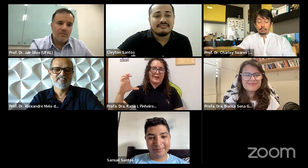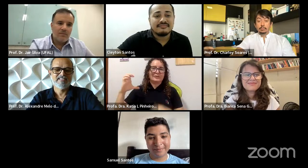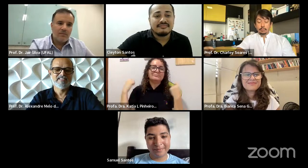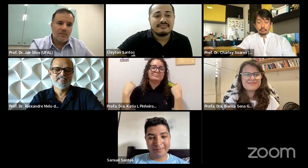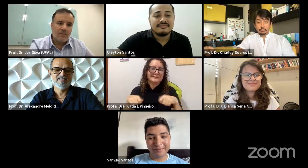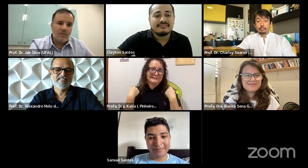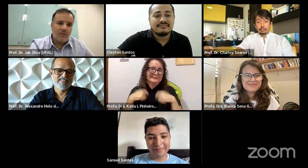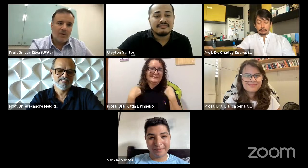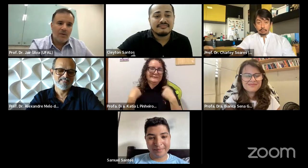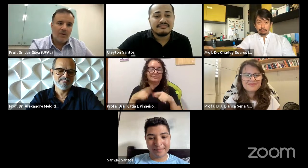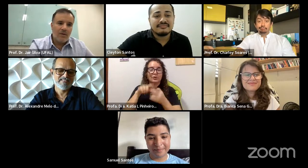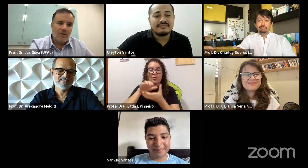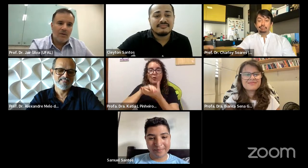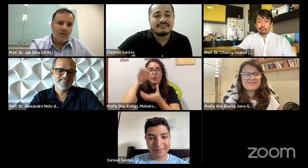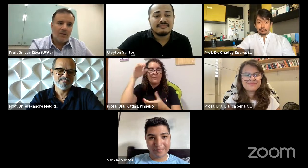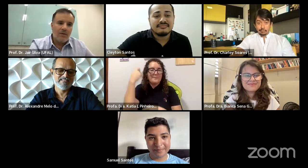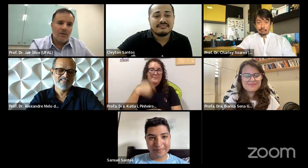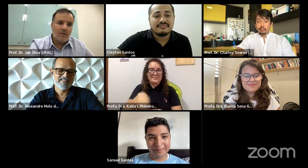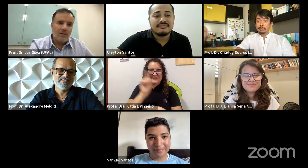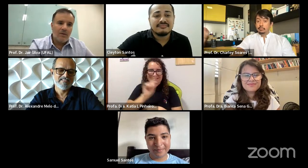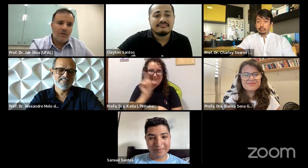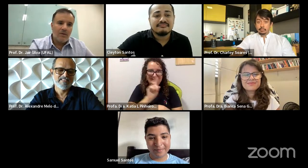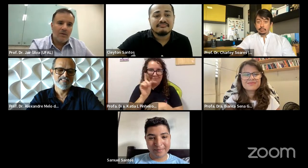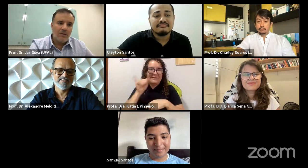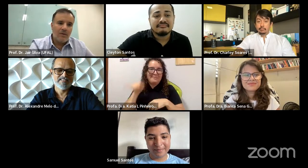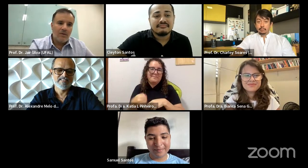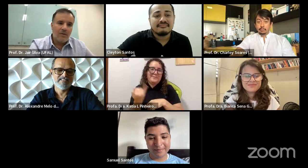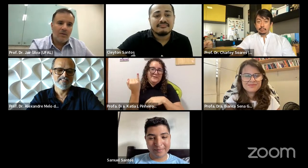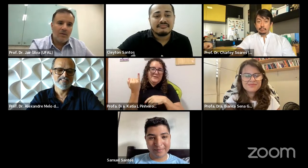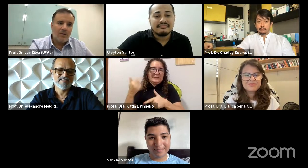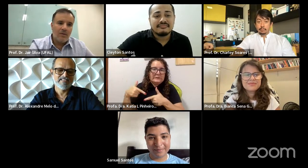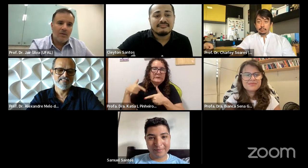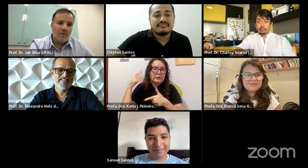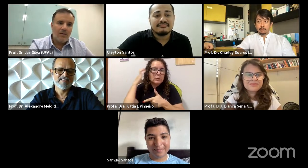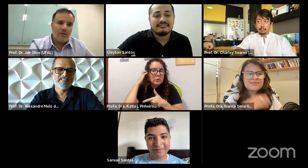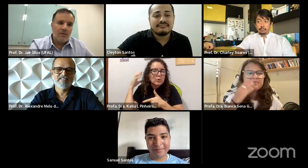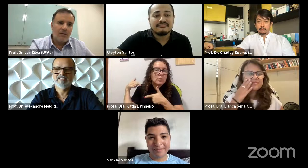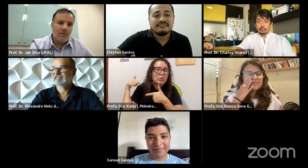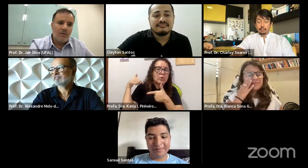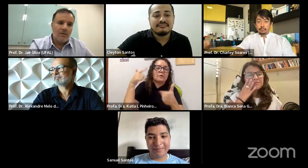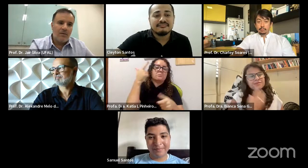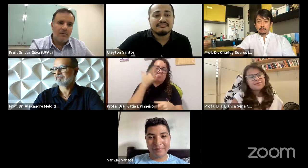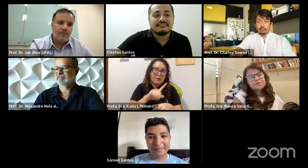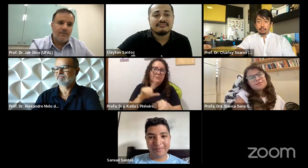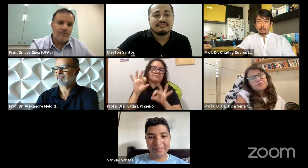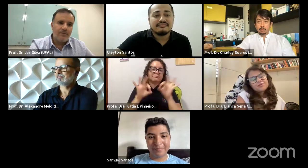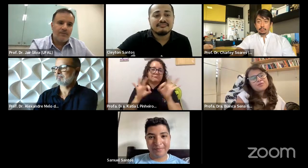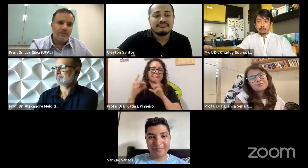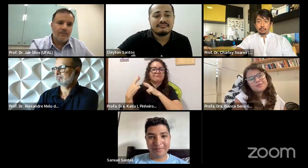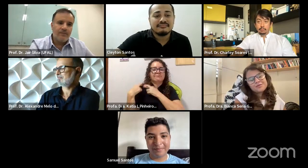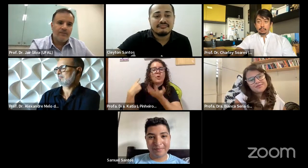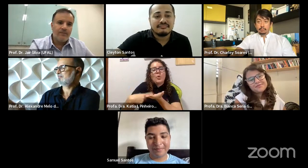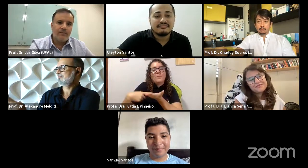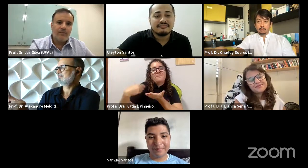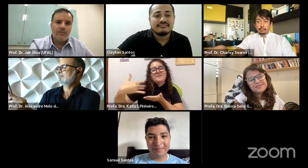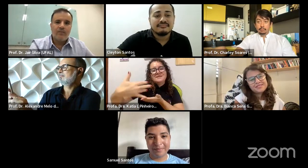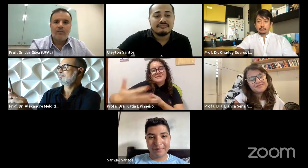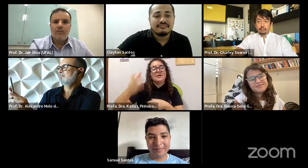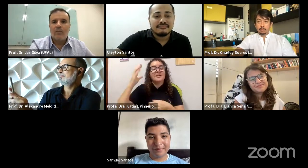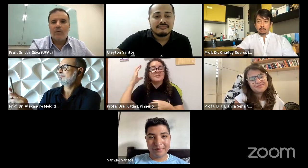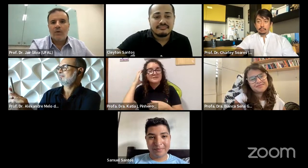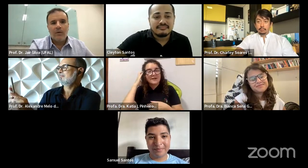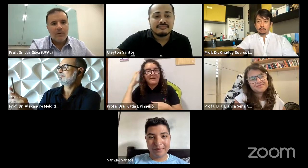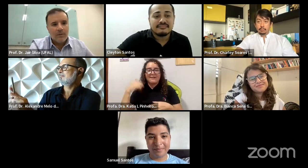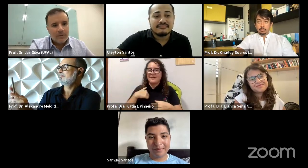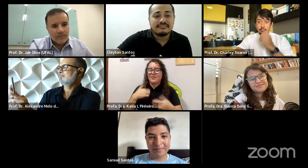tema. Né? Então também teve essa questão de rede social, de pegar bits, teve a questão da comissão de ética,